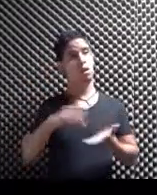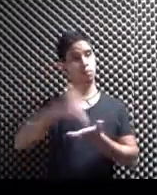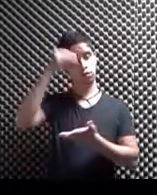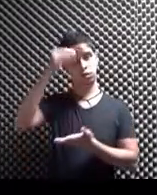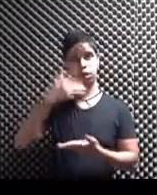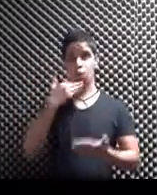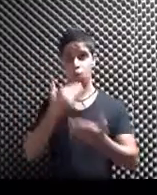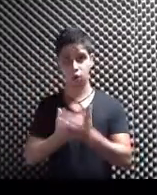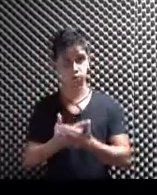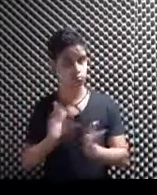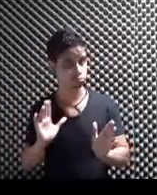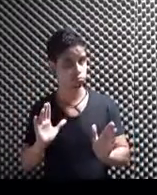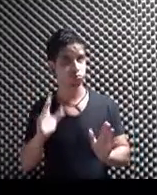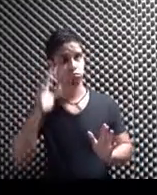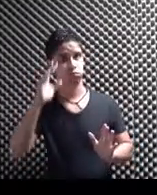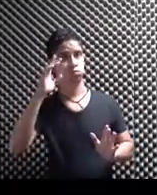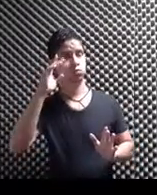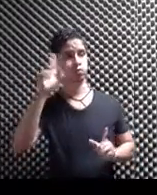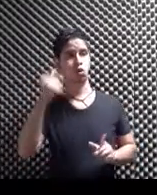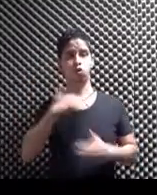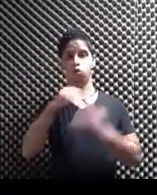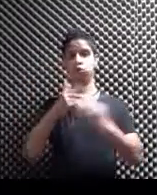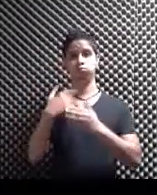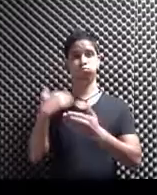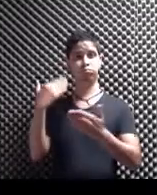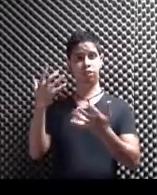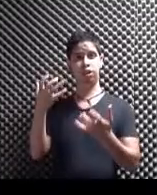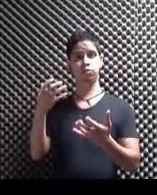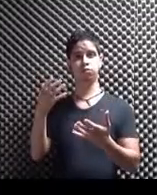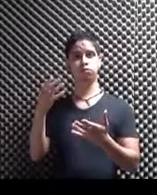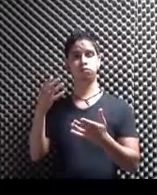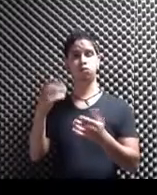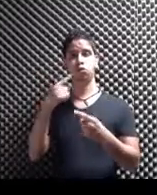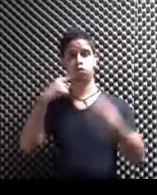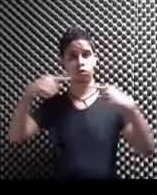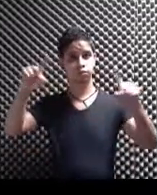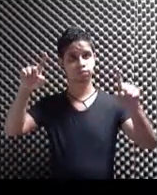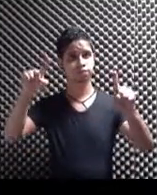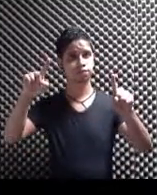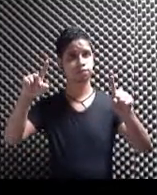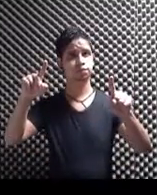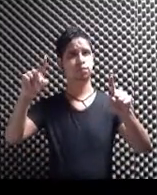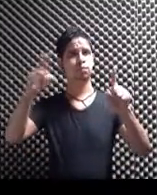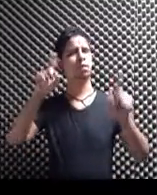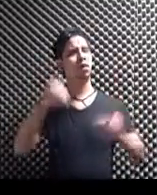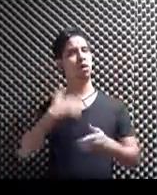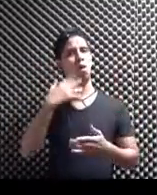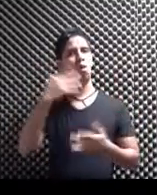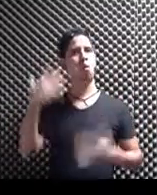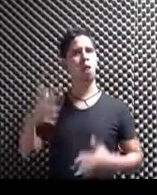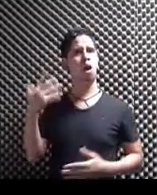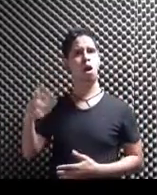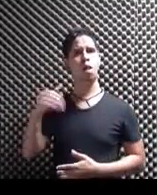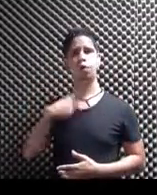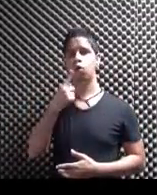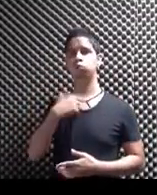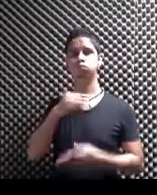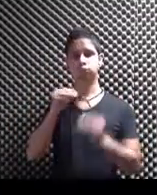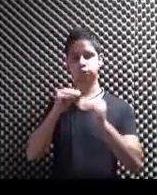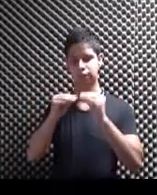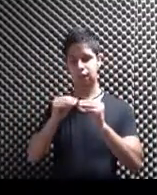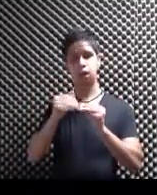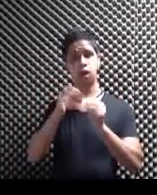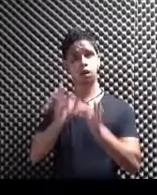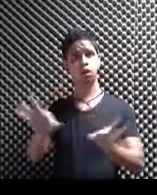maravilloso. Un restaurante modelo. A eso aspiramos. Pero, o sea, es increíble. Ahora, es un detalle bien importante.